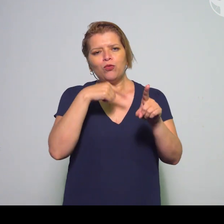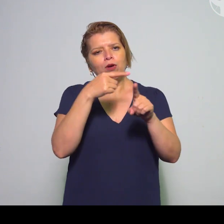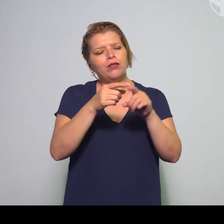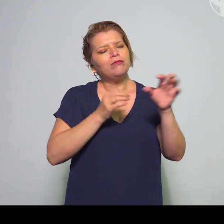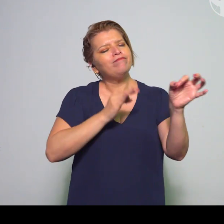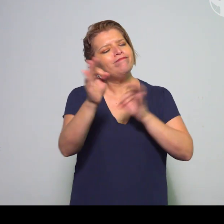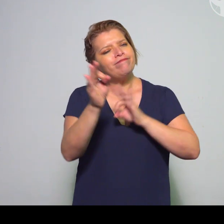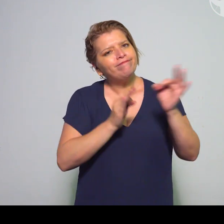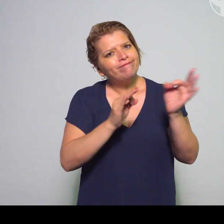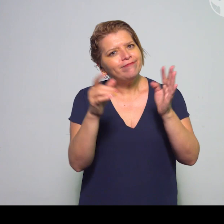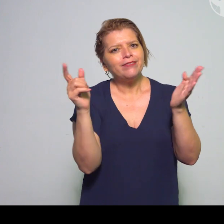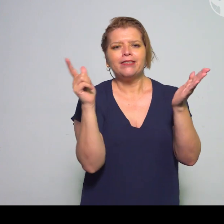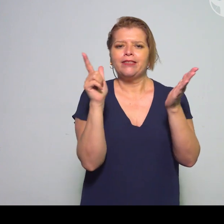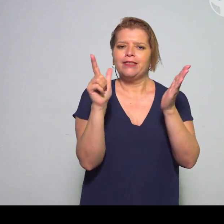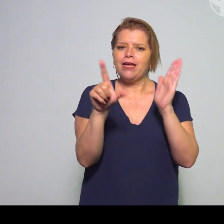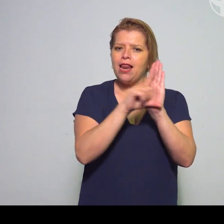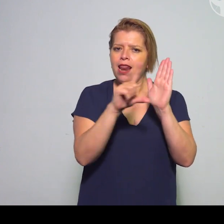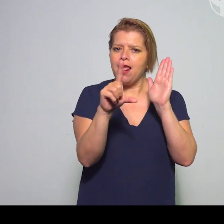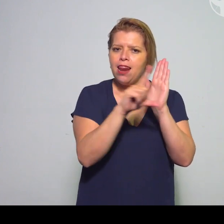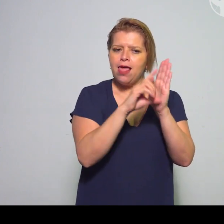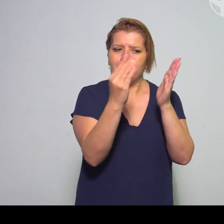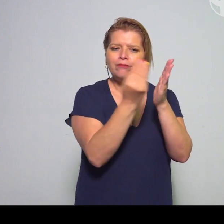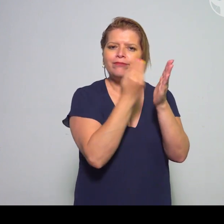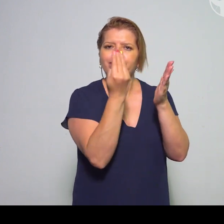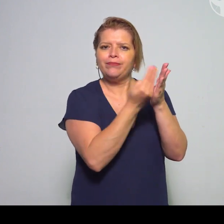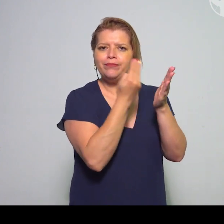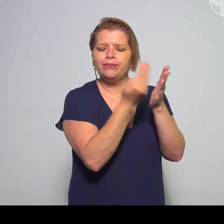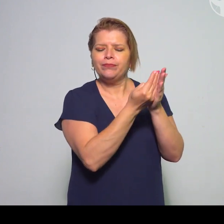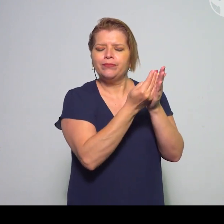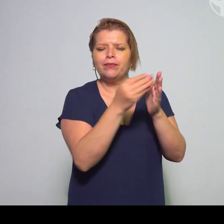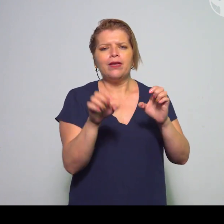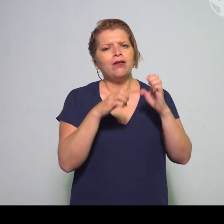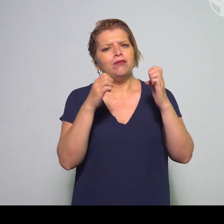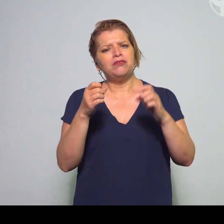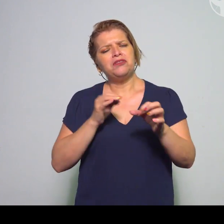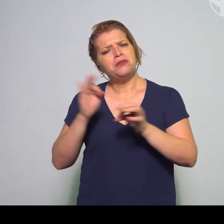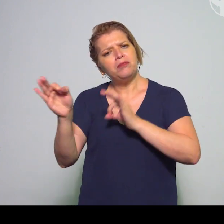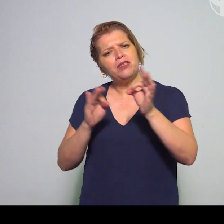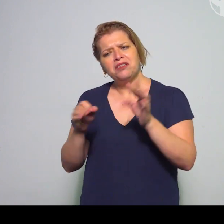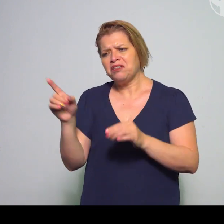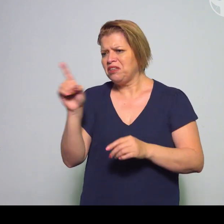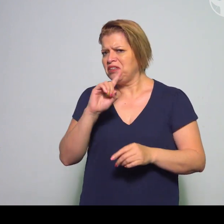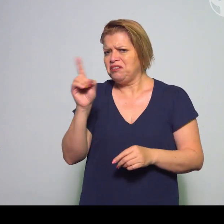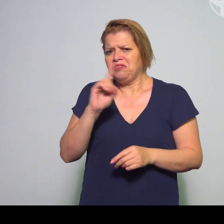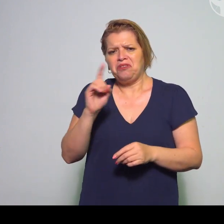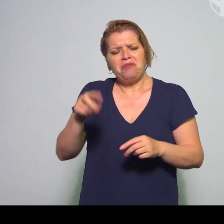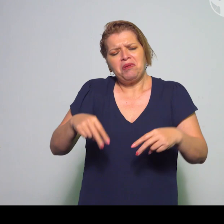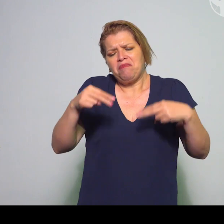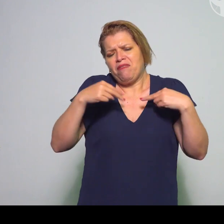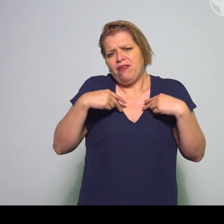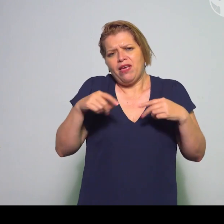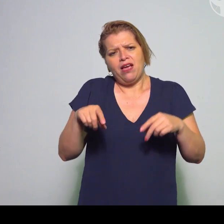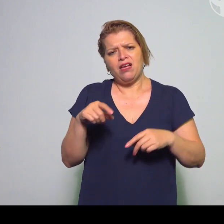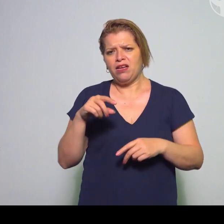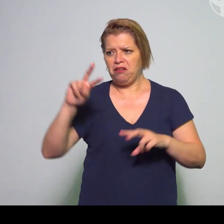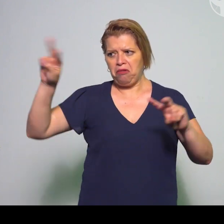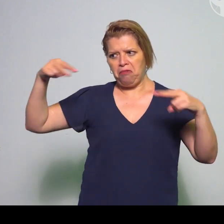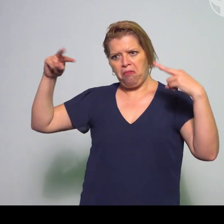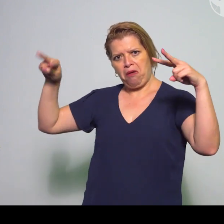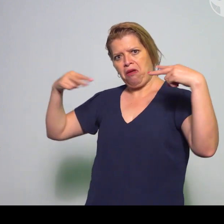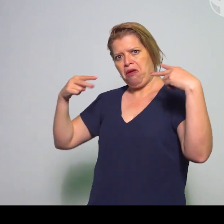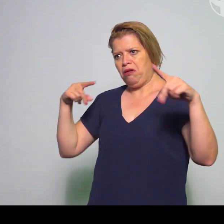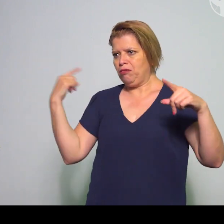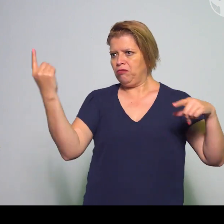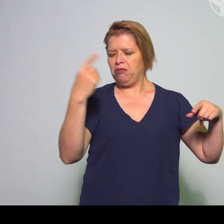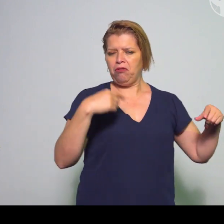que ambos eran rectos, quiere decir que ellos no empezaron a vivir según las etiquetas que el mundo les podía poner en ese